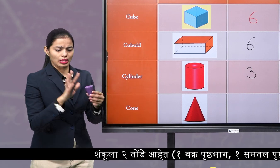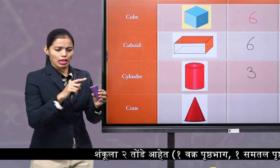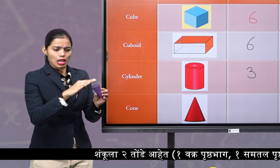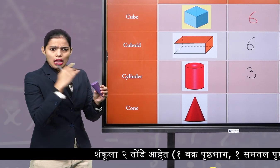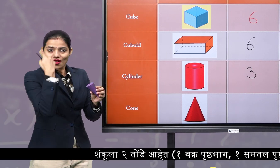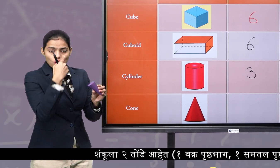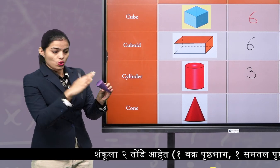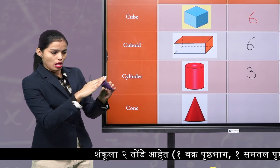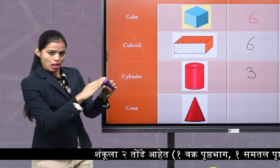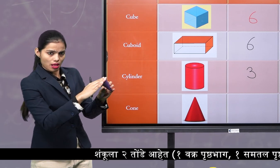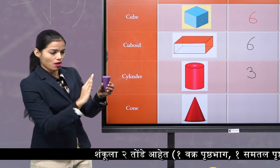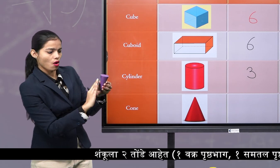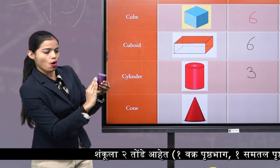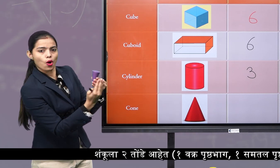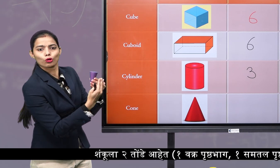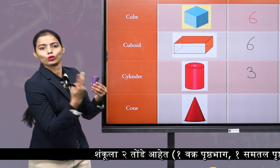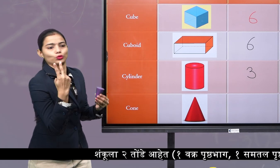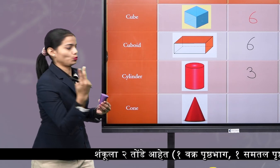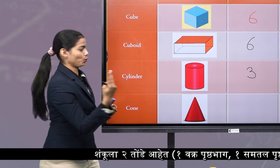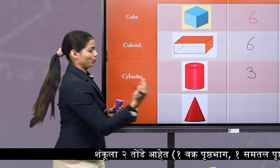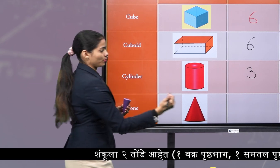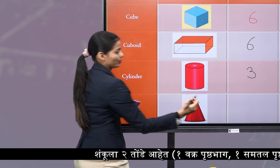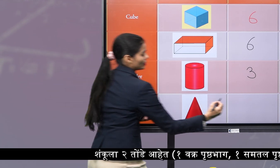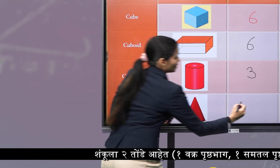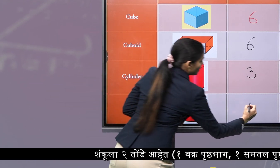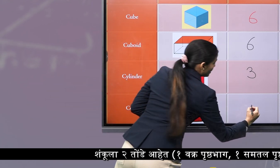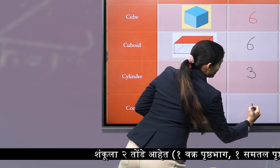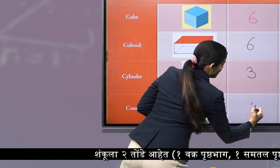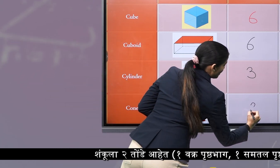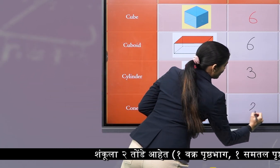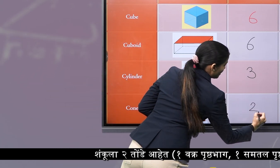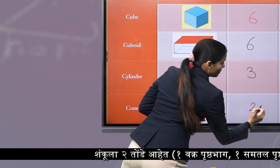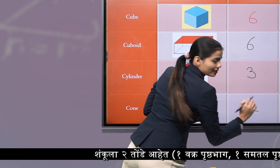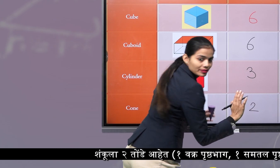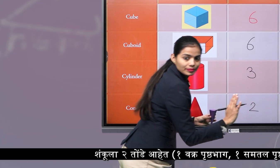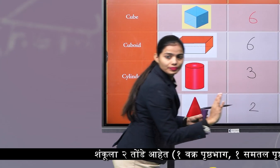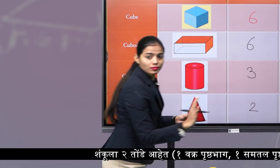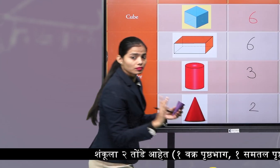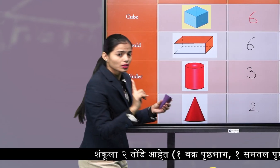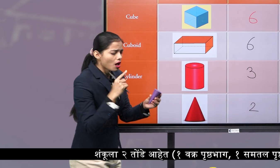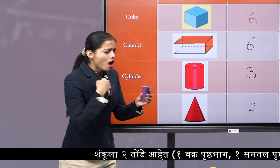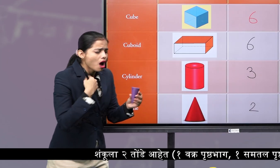शंकूला 2 तोंडे आहेत. 1 वक्र पृष्ठभाग, 1 समतल पृष्ठभाग,